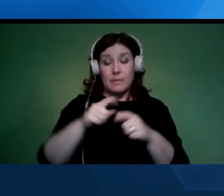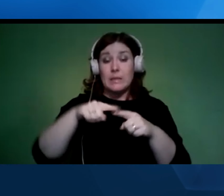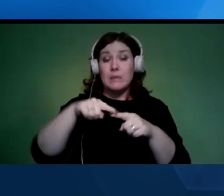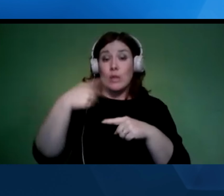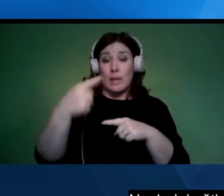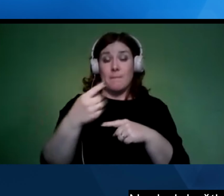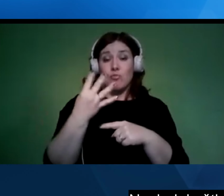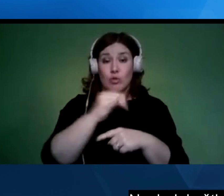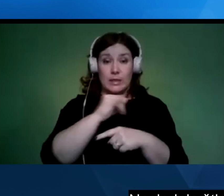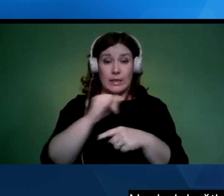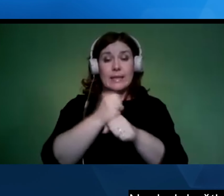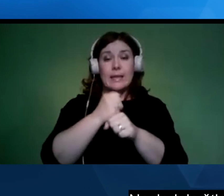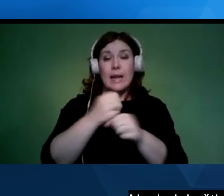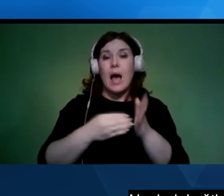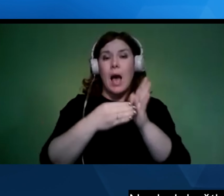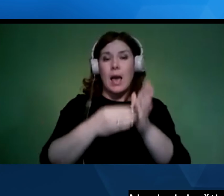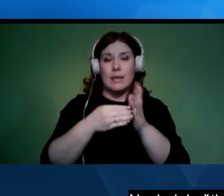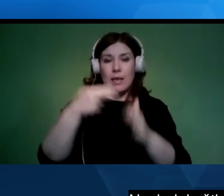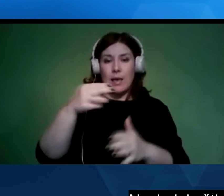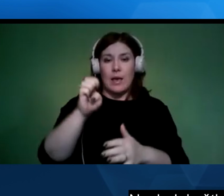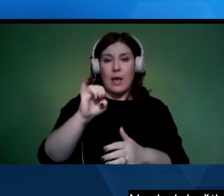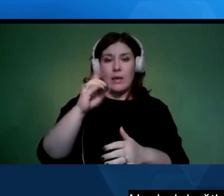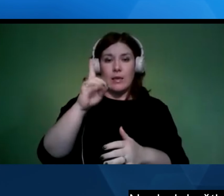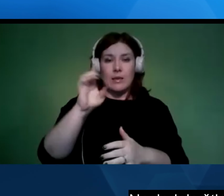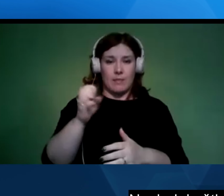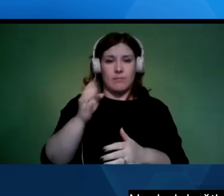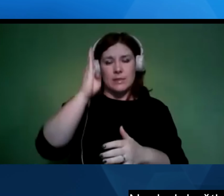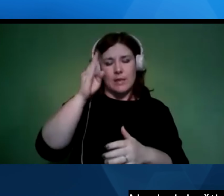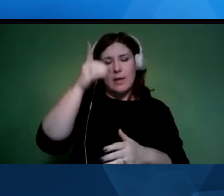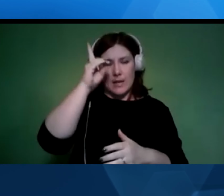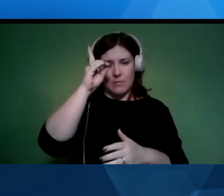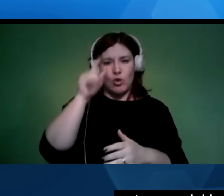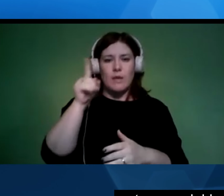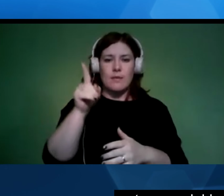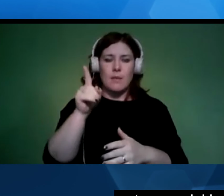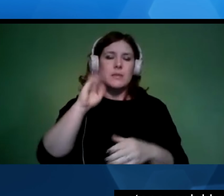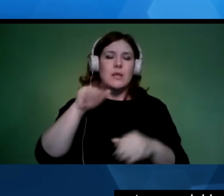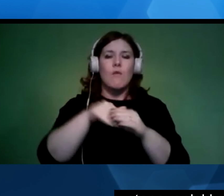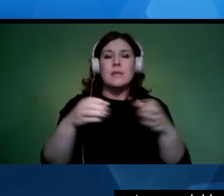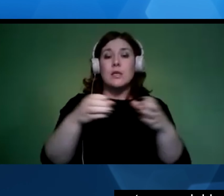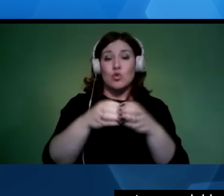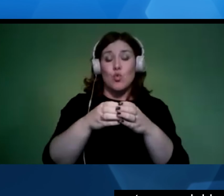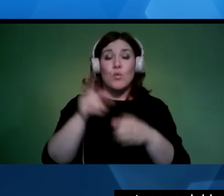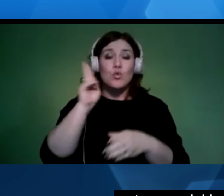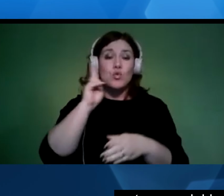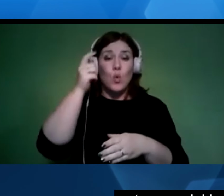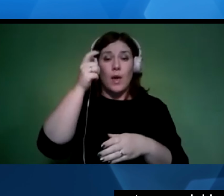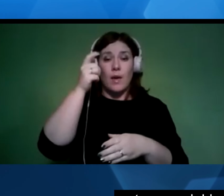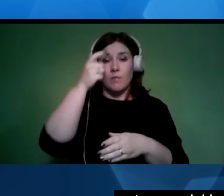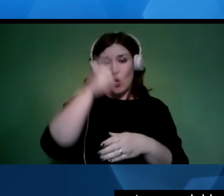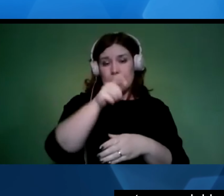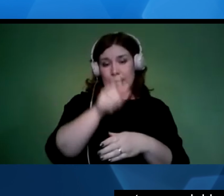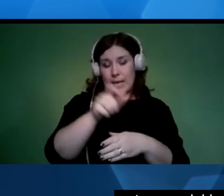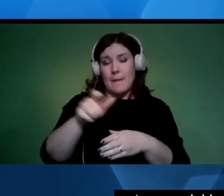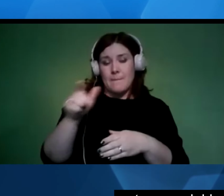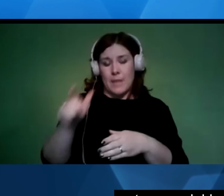okolici. Naslednja 4 leta pa je delal v Hajdeju na severu Nemčije v stanovanjski skupnosti za gluhe osebe